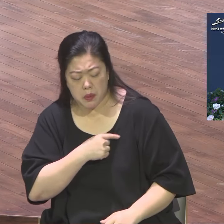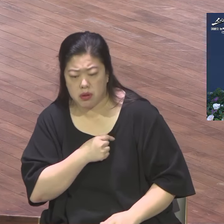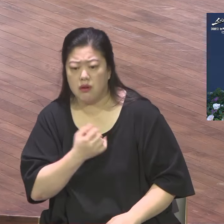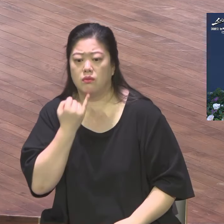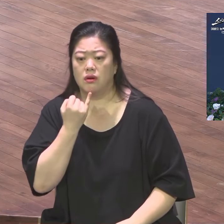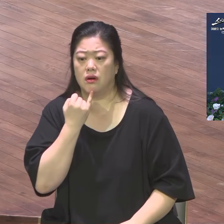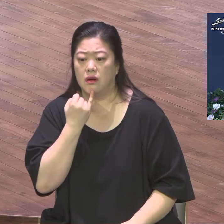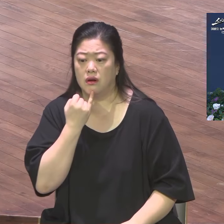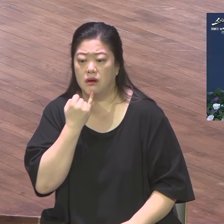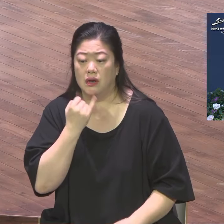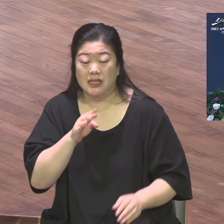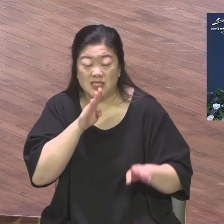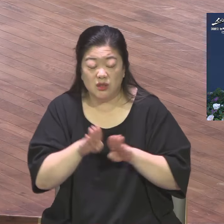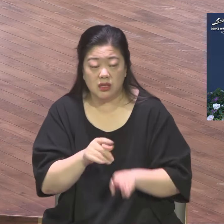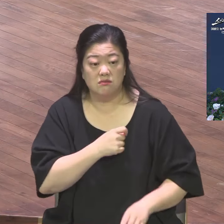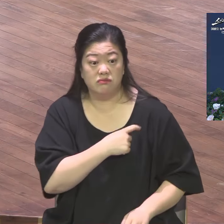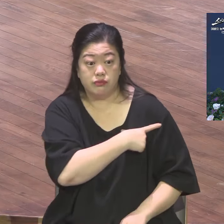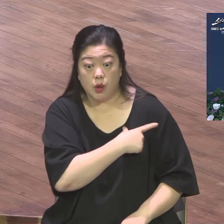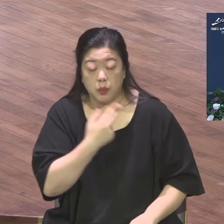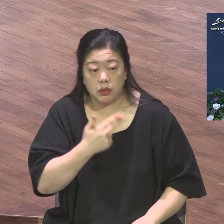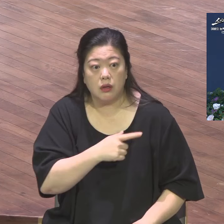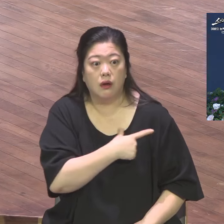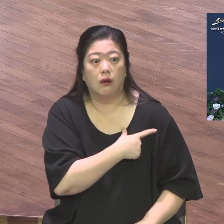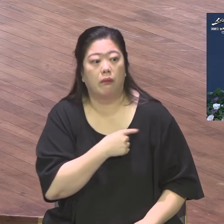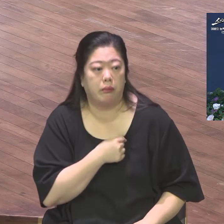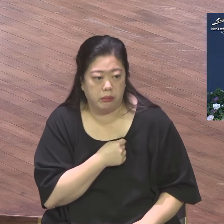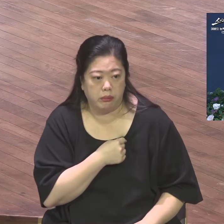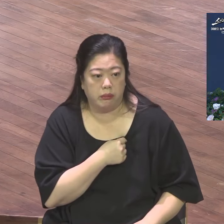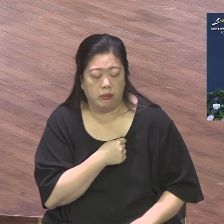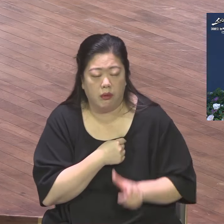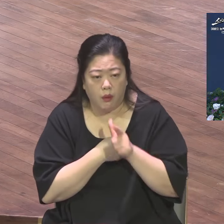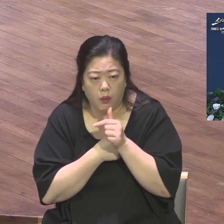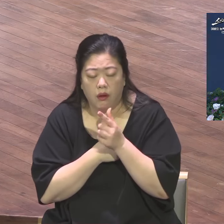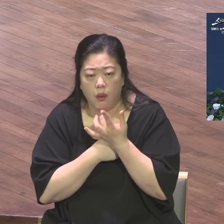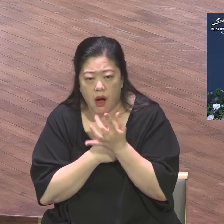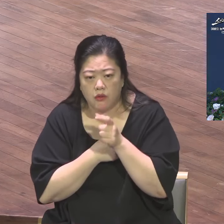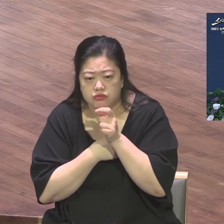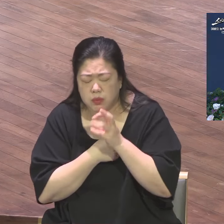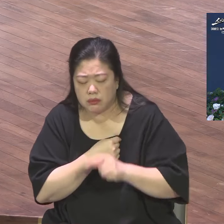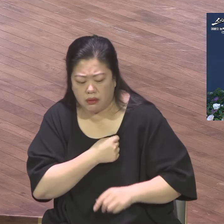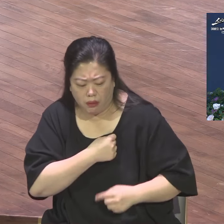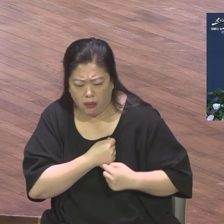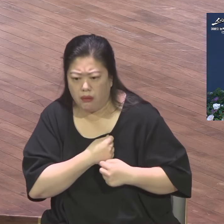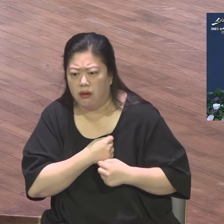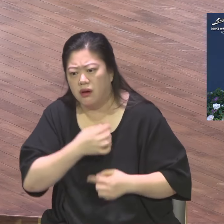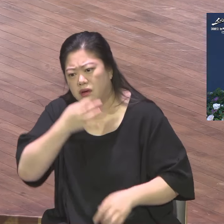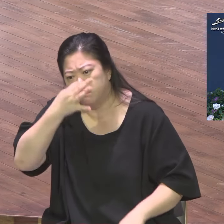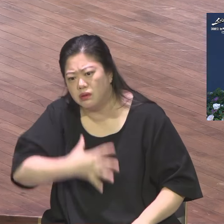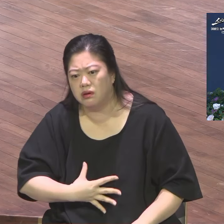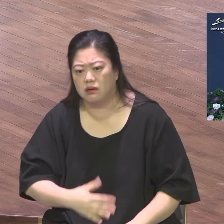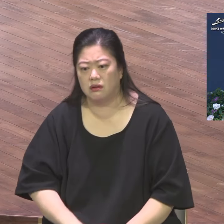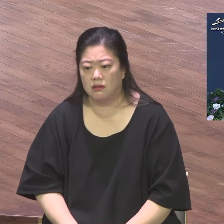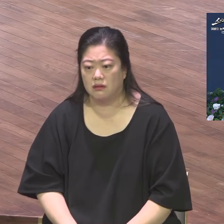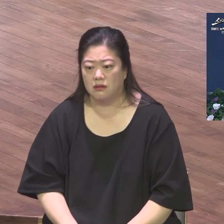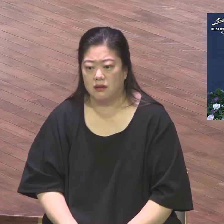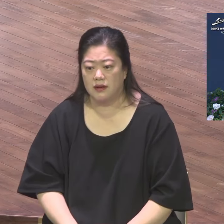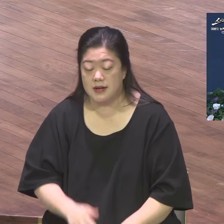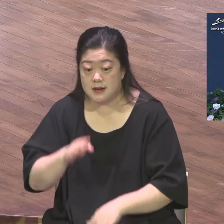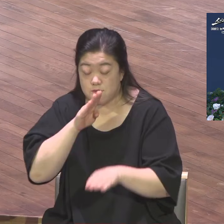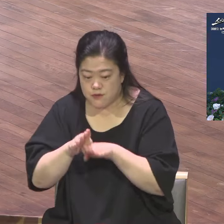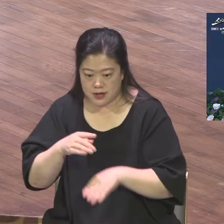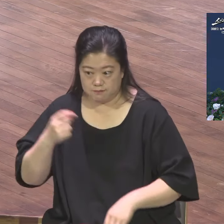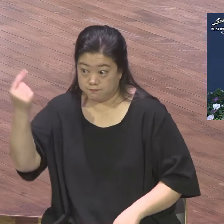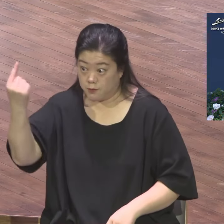받아 영향을 입히라 그래. 너희는 세상에 빛이니 어두운 세상에 나가 빛을 발해라. 만나는 사람마다 빛을 발해라. 만나는